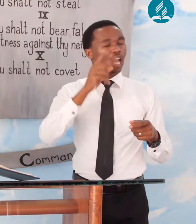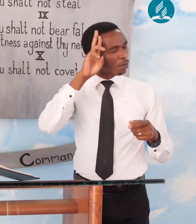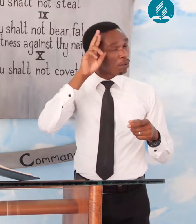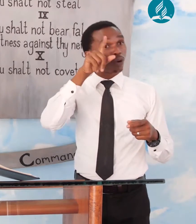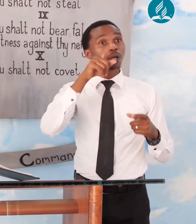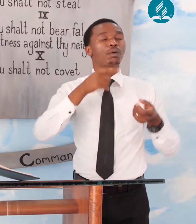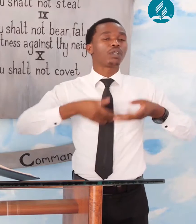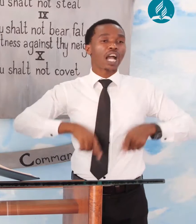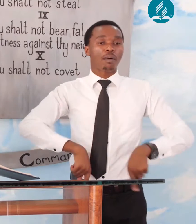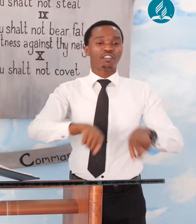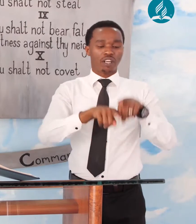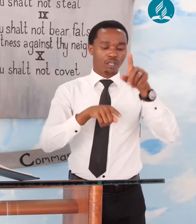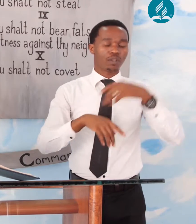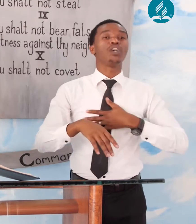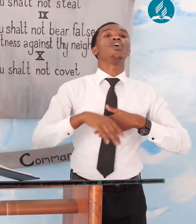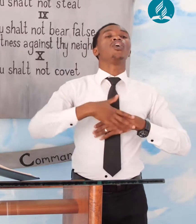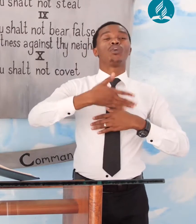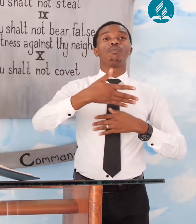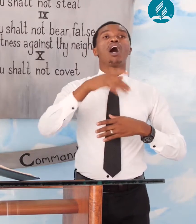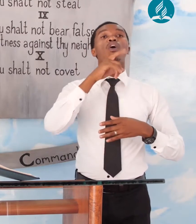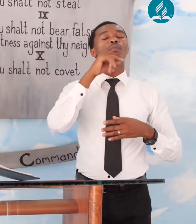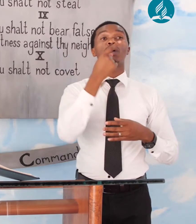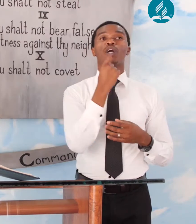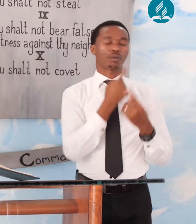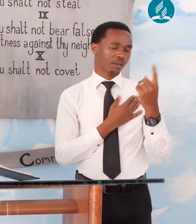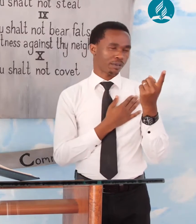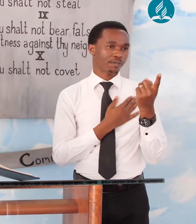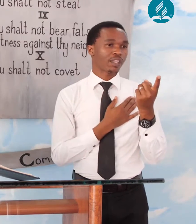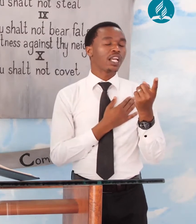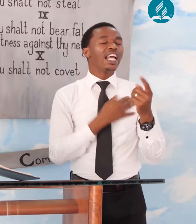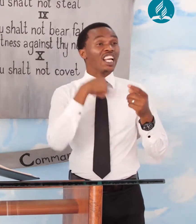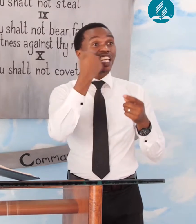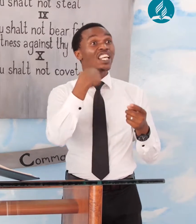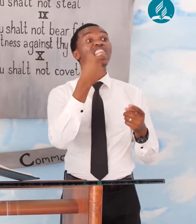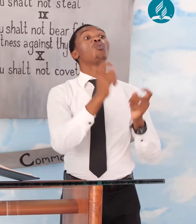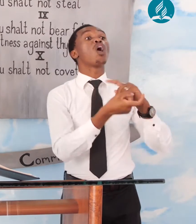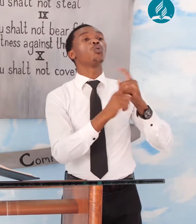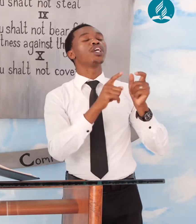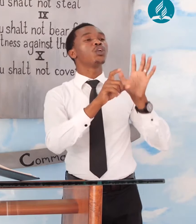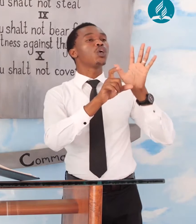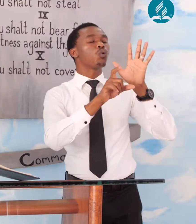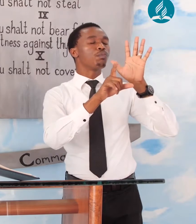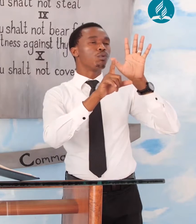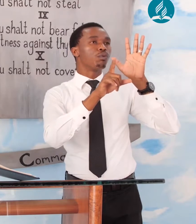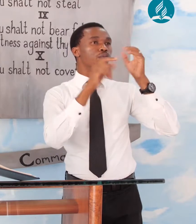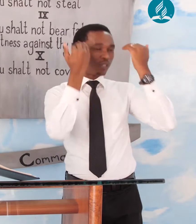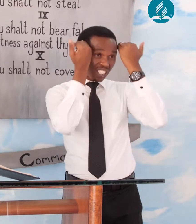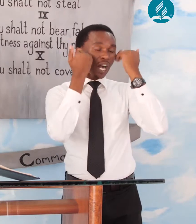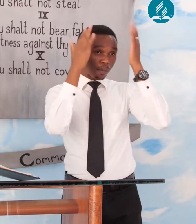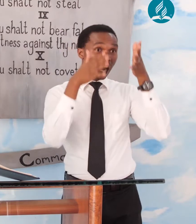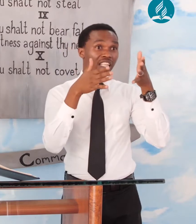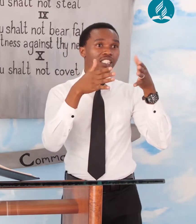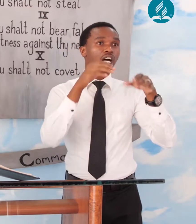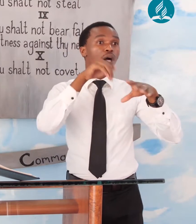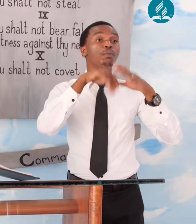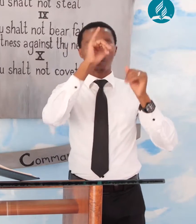muri baravuga ati wowe ninde wakwiza umucamanza hagati yacu uragira ngo unyice nkuko wishe wa munyegiputa